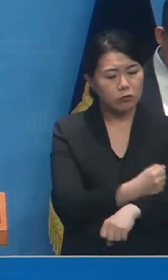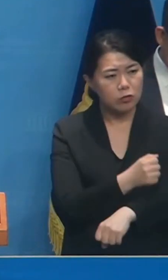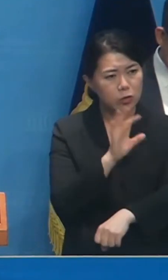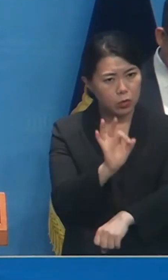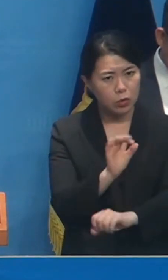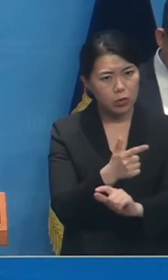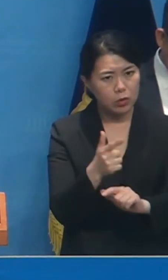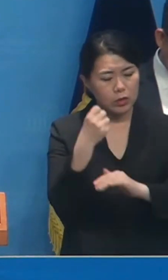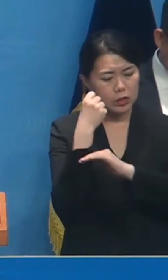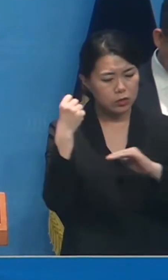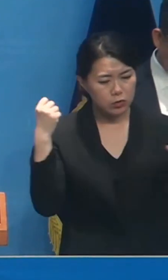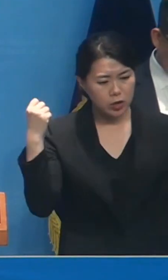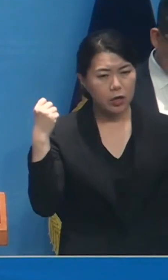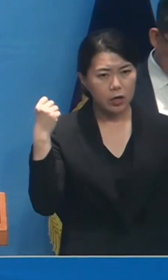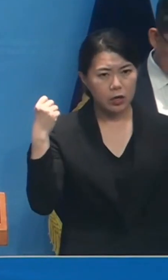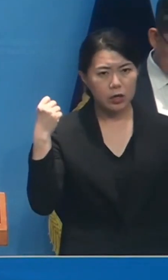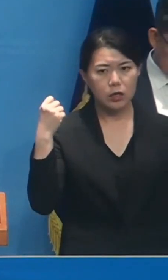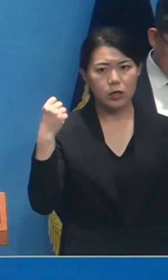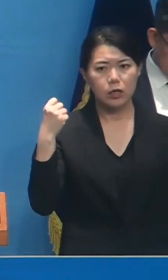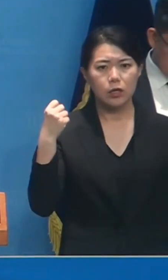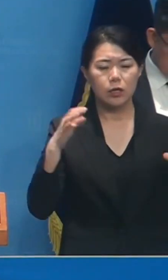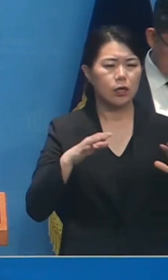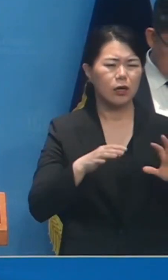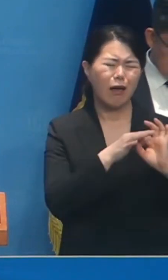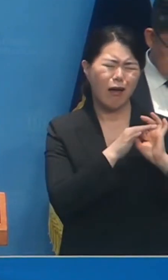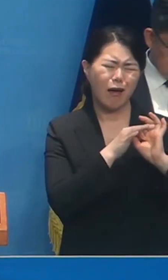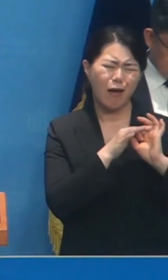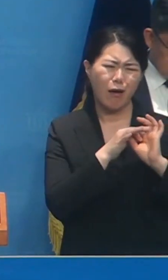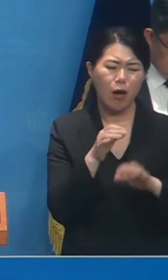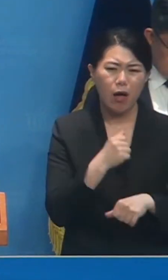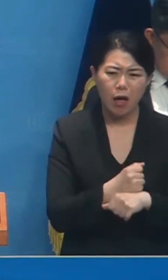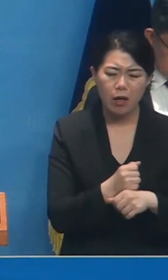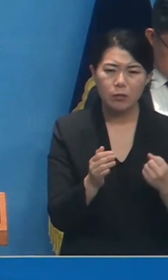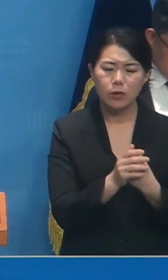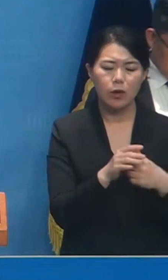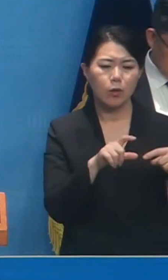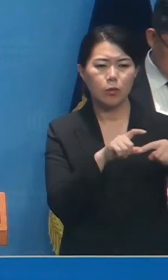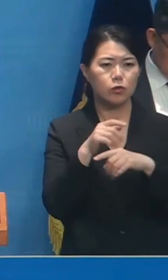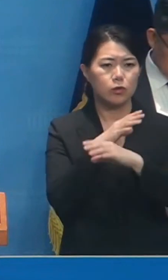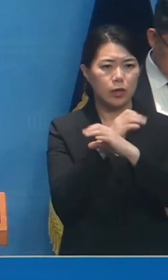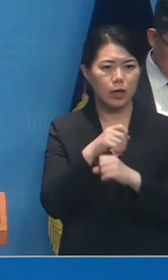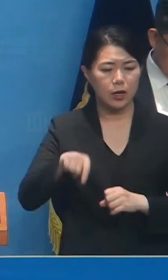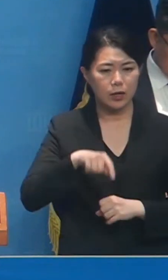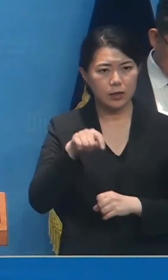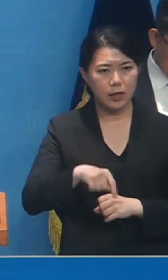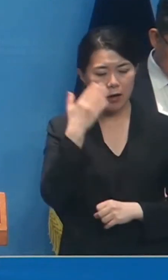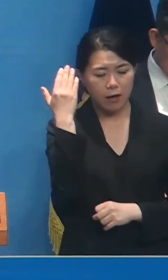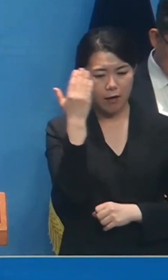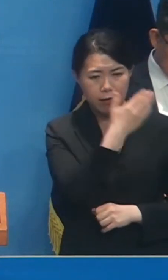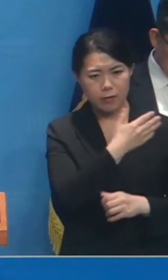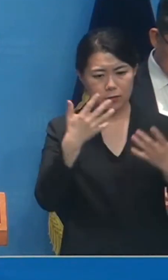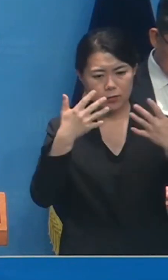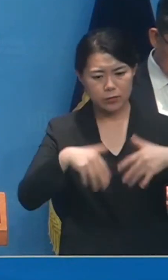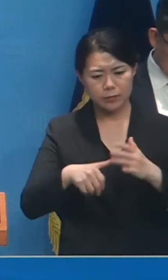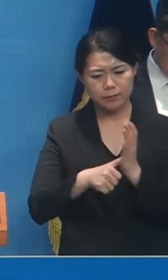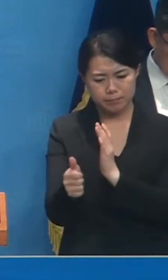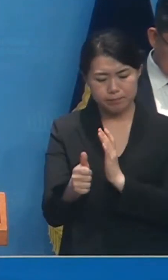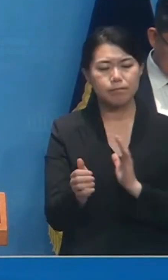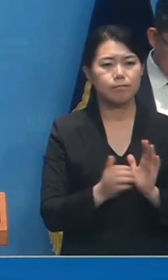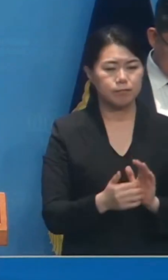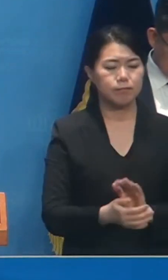부당한 기준으로 계약을 끊이지 않게 표준계약서의 클렌징 조항 등을 삭제한 바가